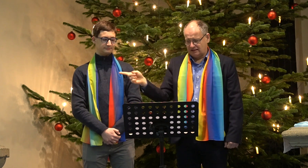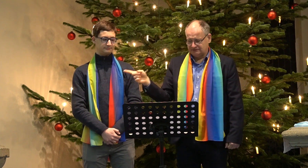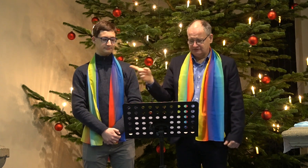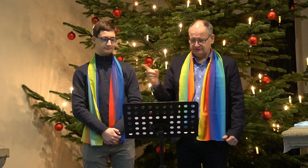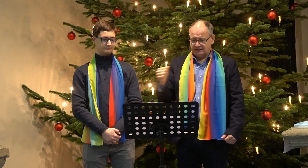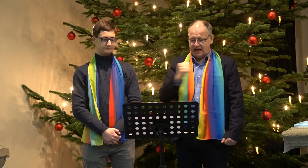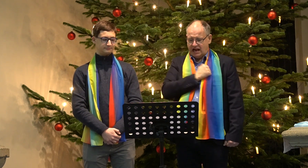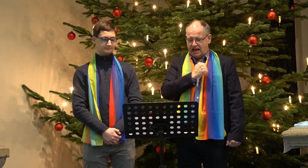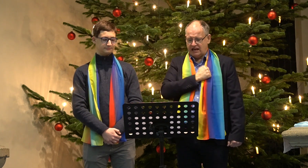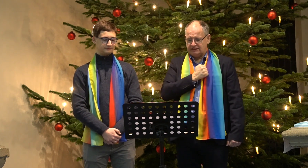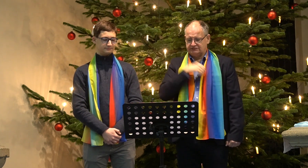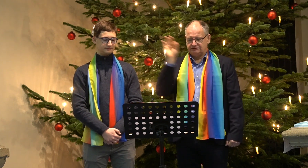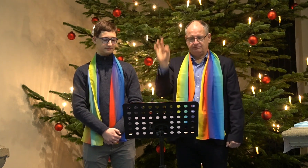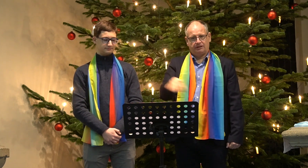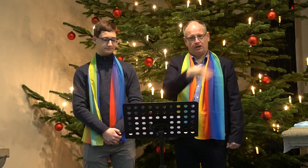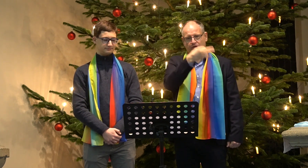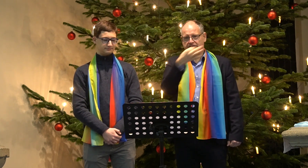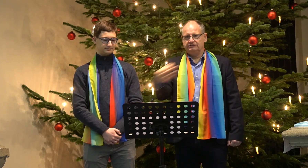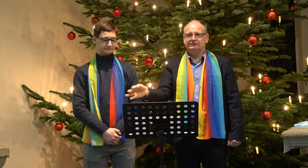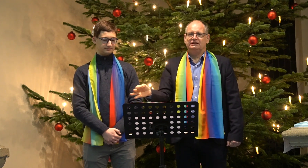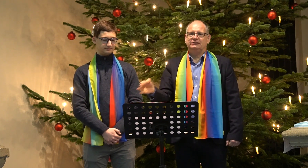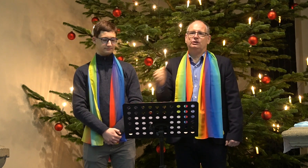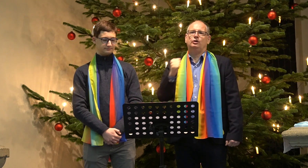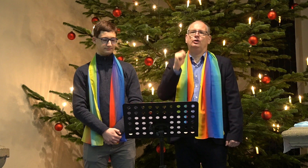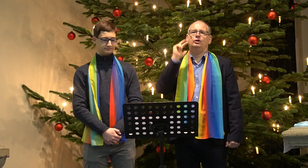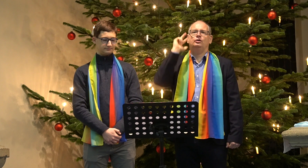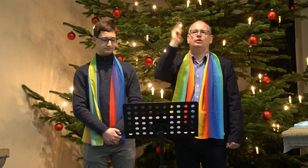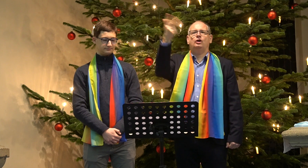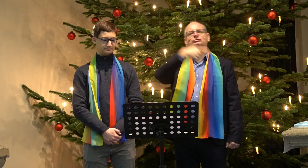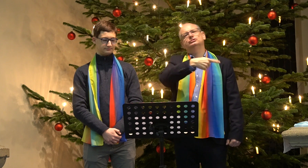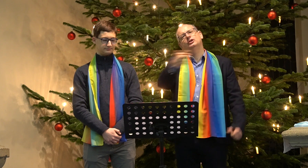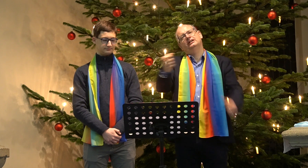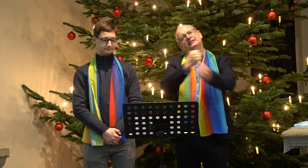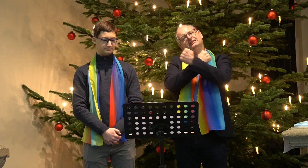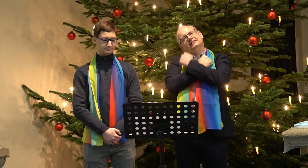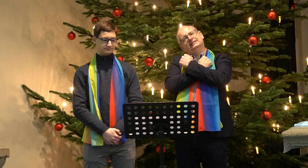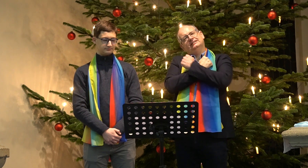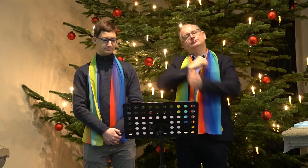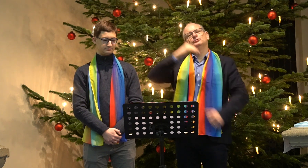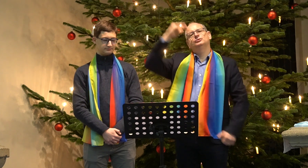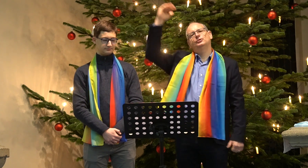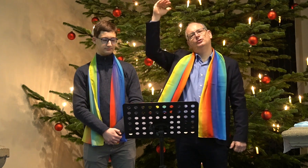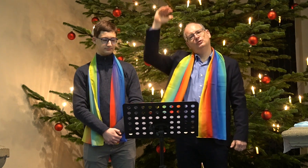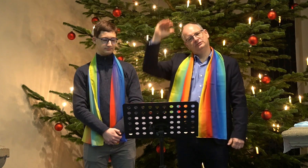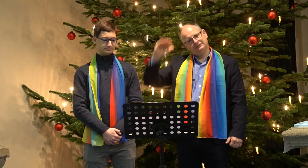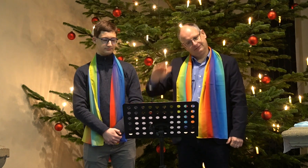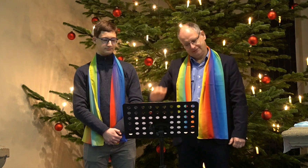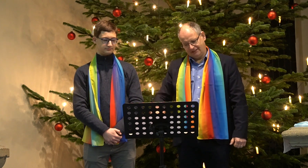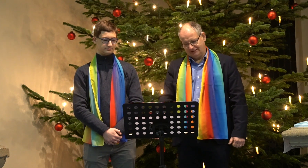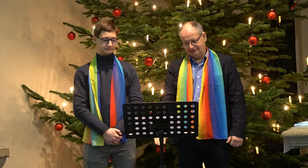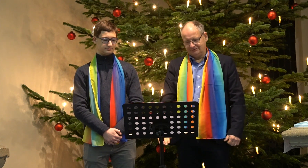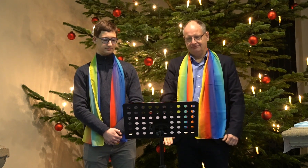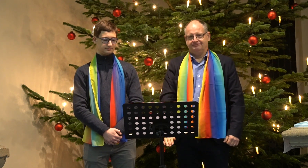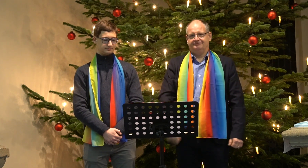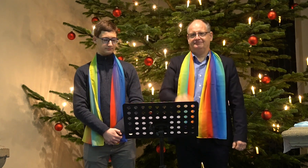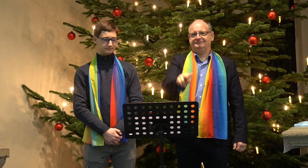Scheins. Tragt zu den Kranken ein Licht. Sagt allen, fürchtet euch nicht. Gott hat euch